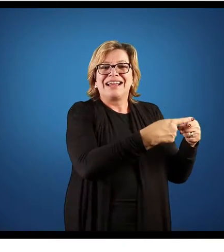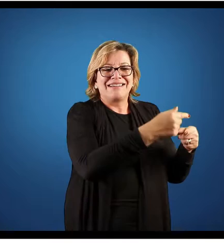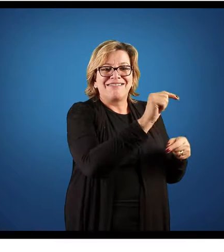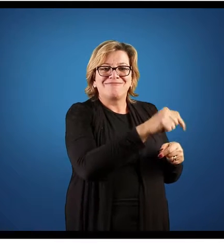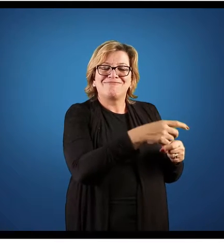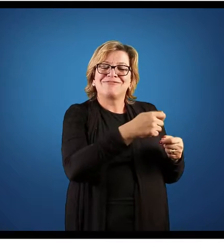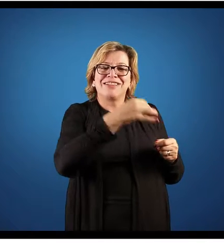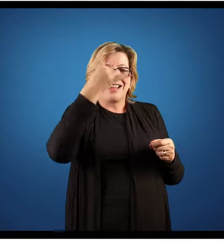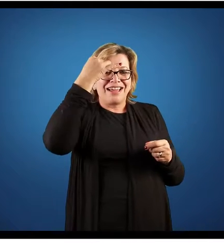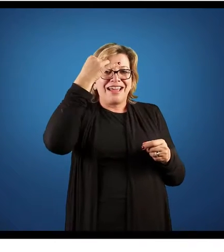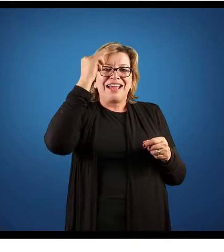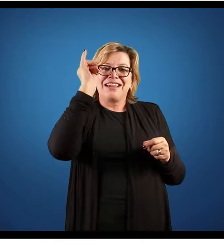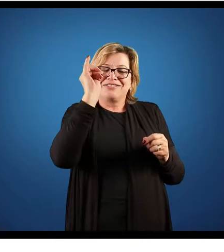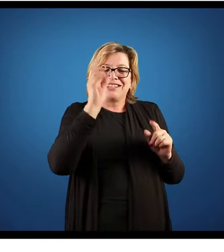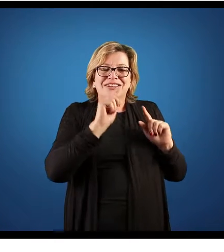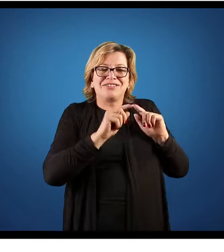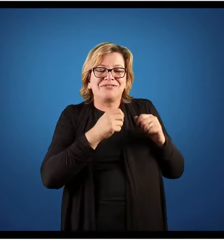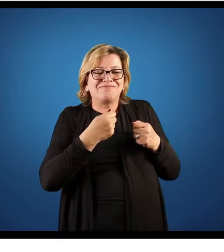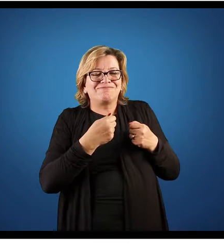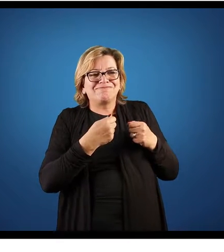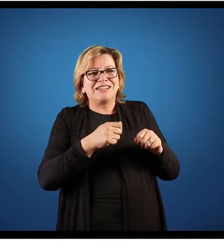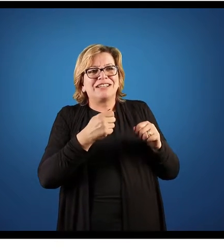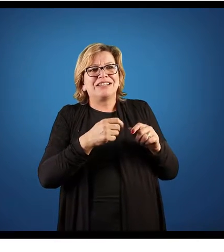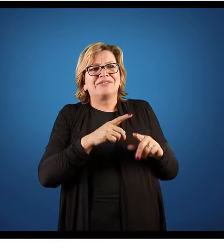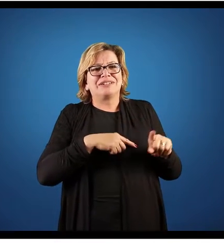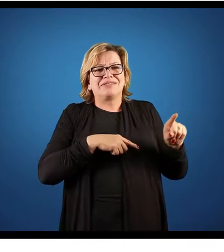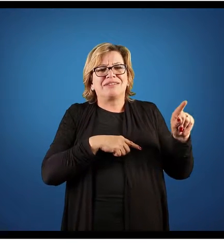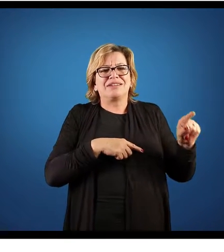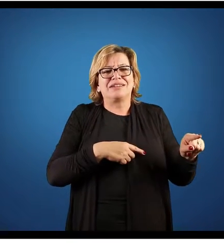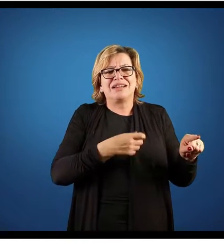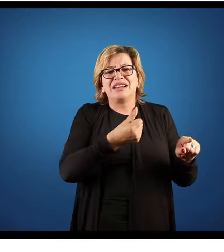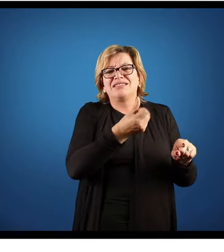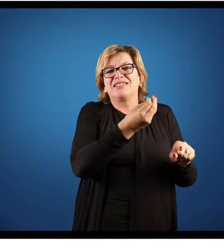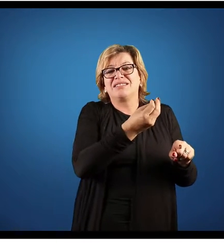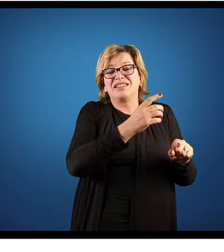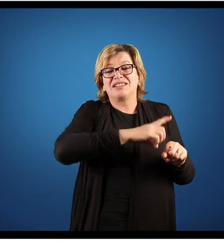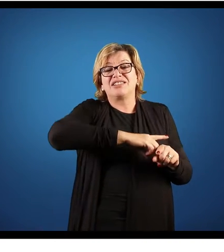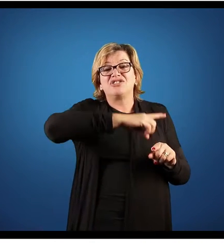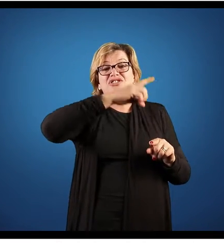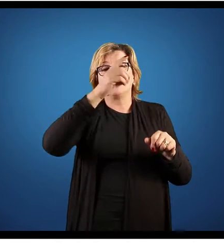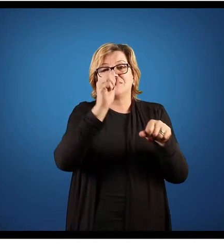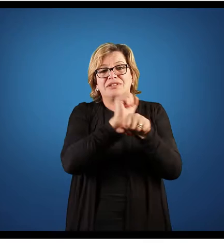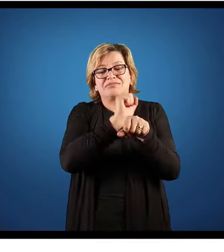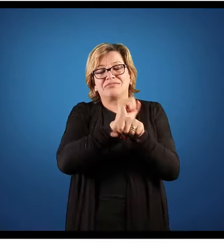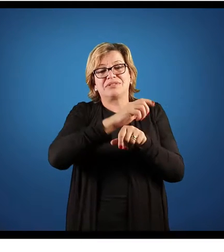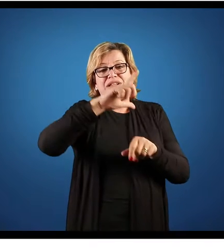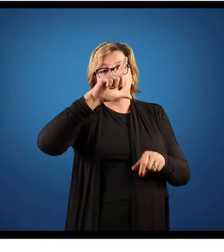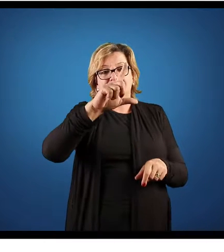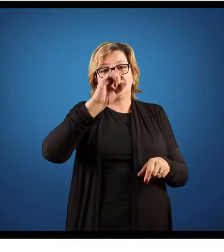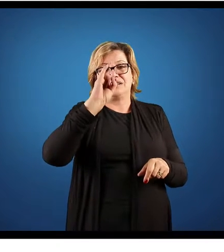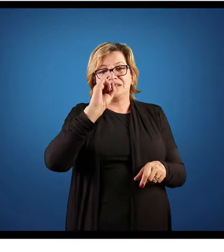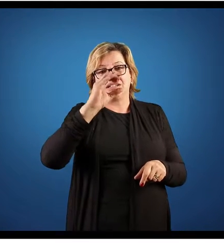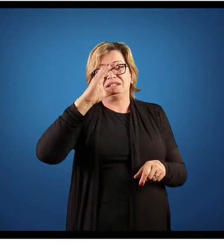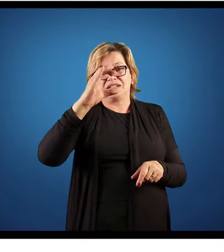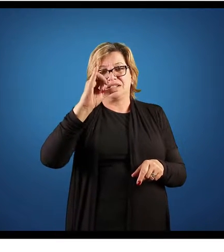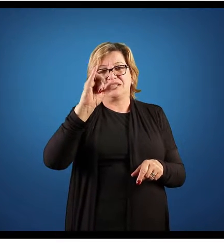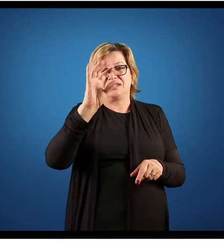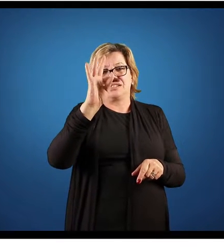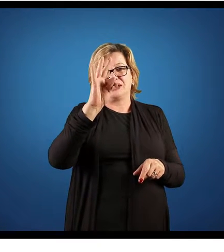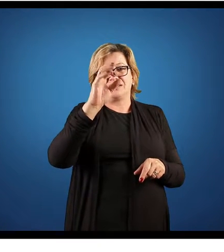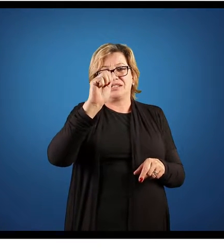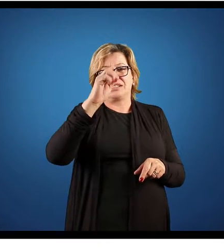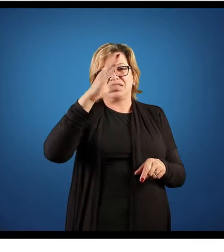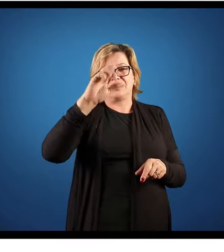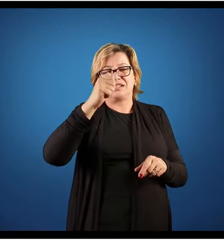vai ter uma é um pensador falei pra vocês 60 dias para abrir uma licitação é para que as pessoas possam colocar suas propostas são mais